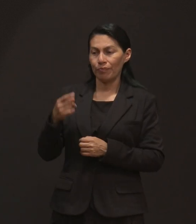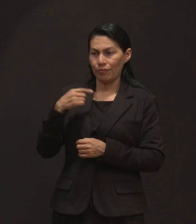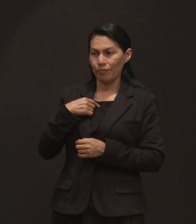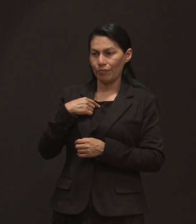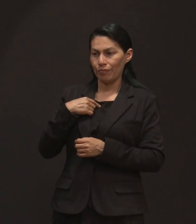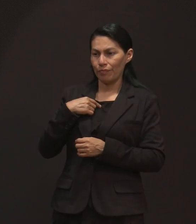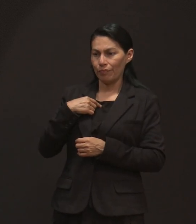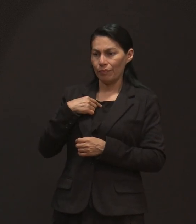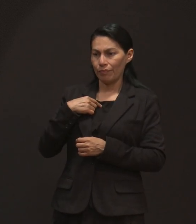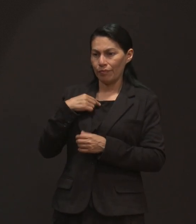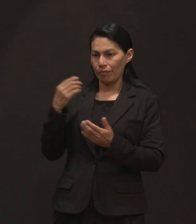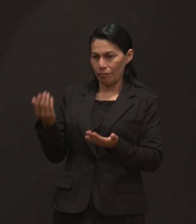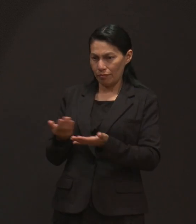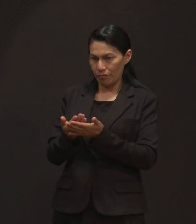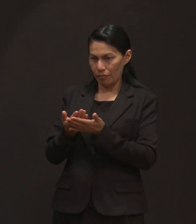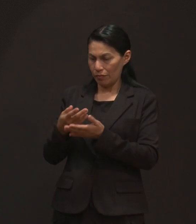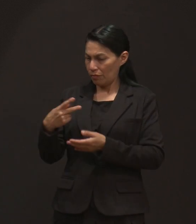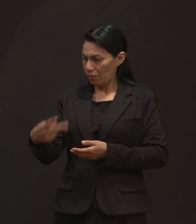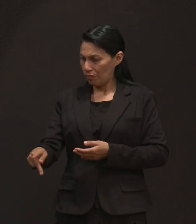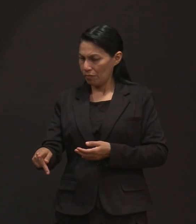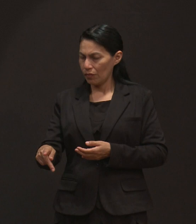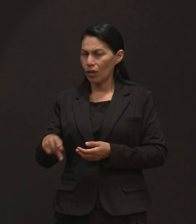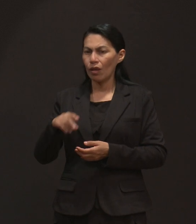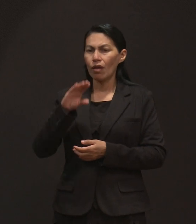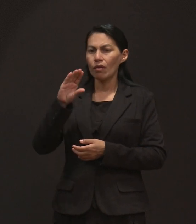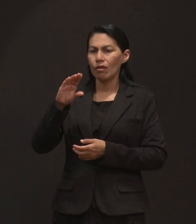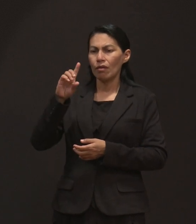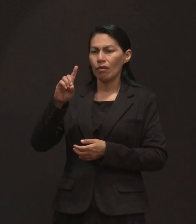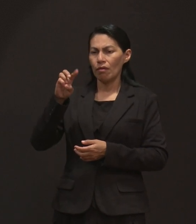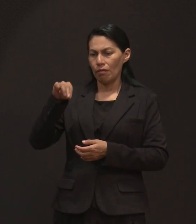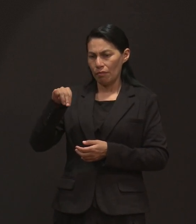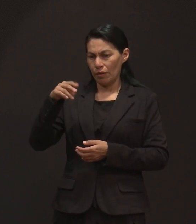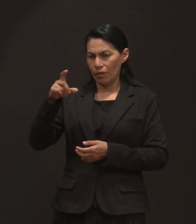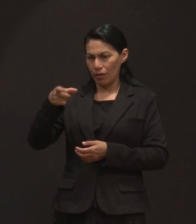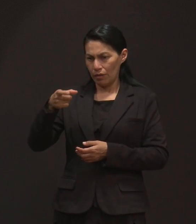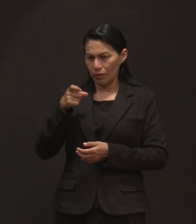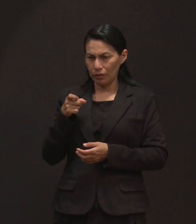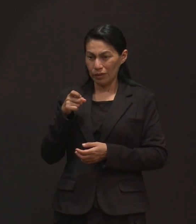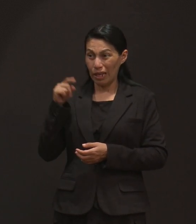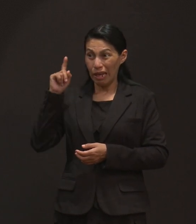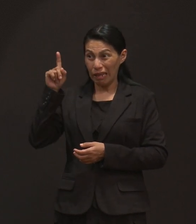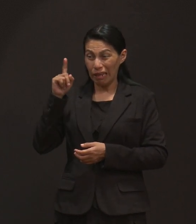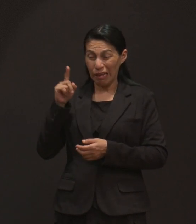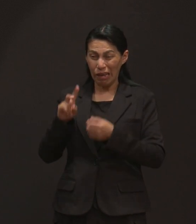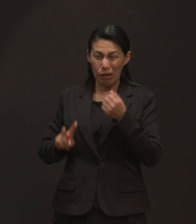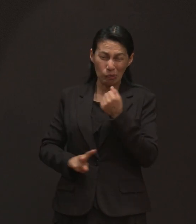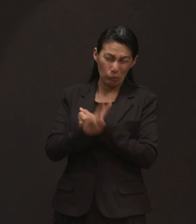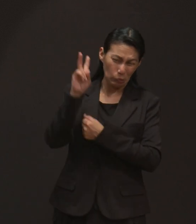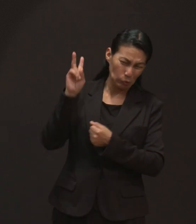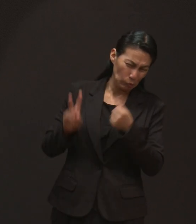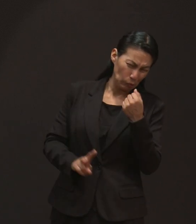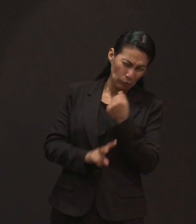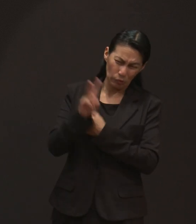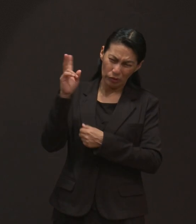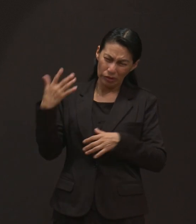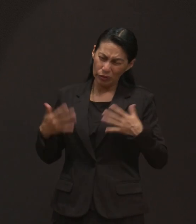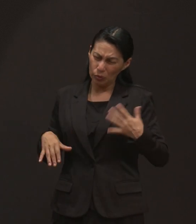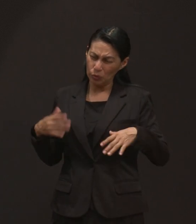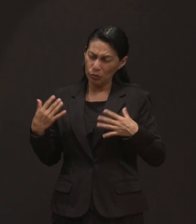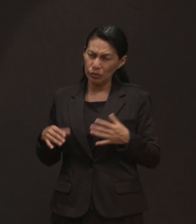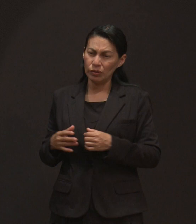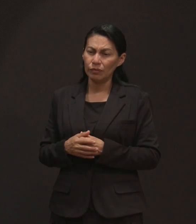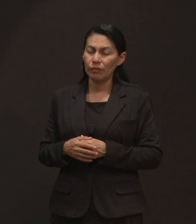Yo soy de la Ciudad de México, pues es muy conocida por la violencia que hay ahí.